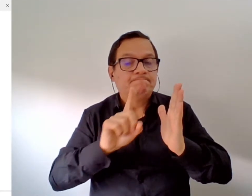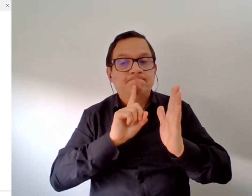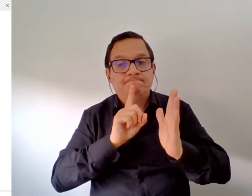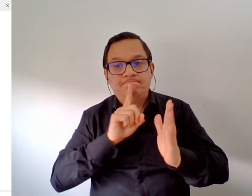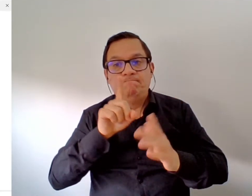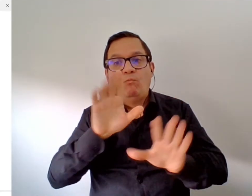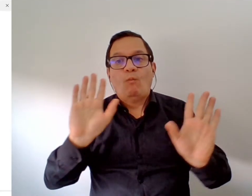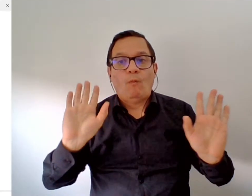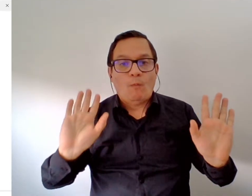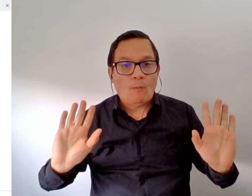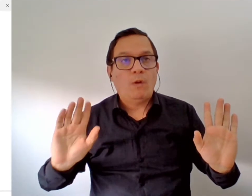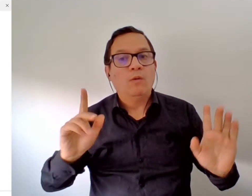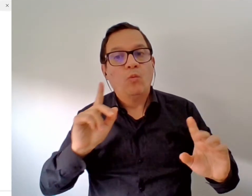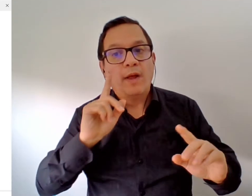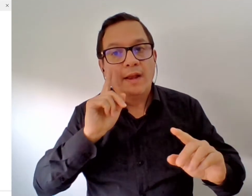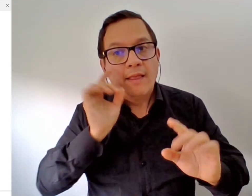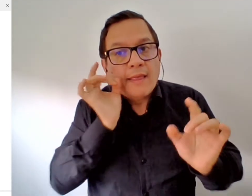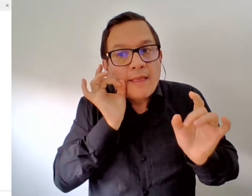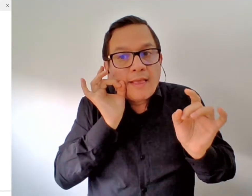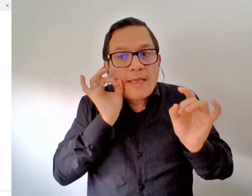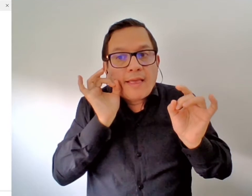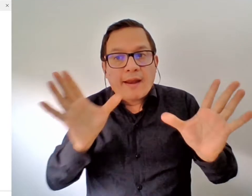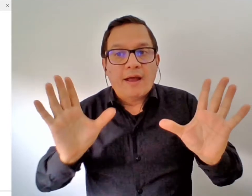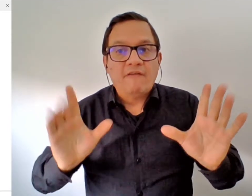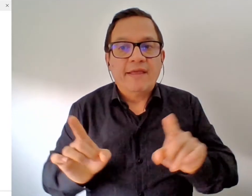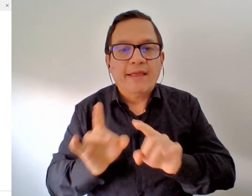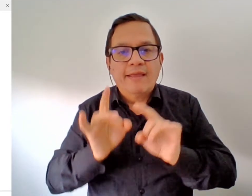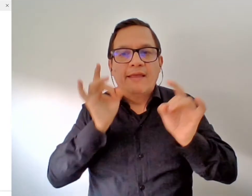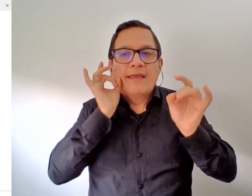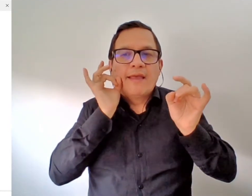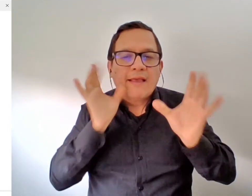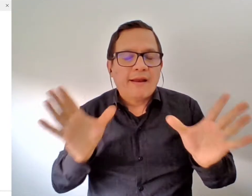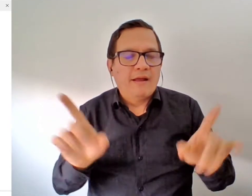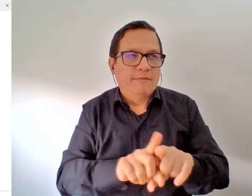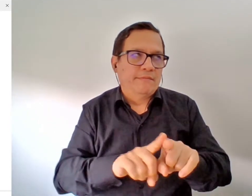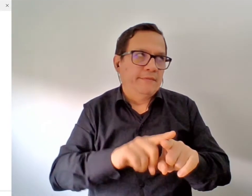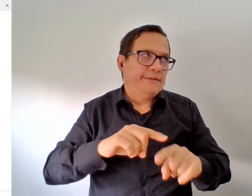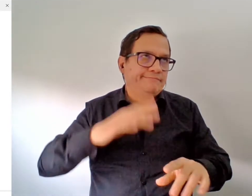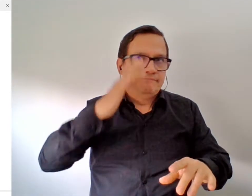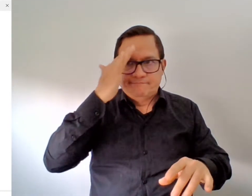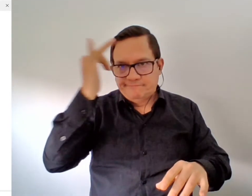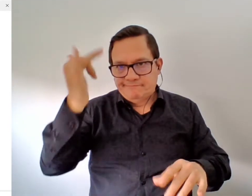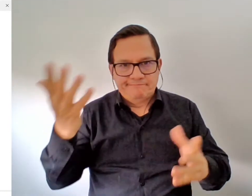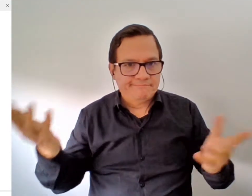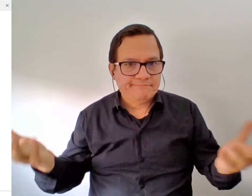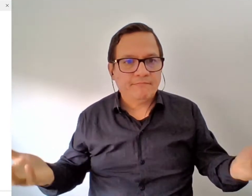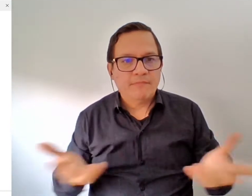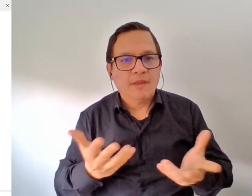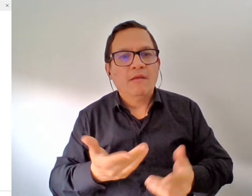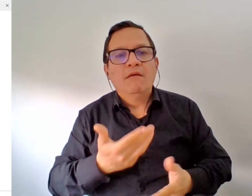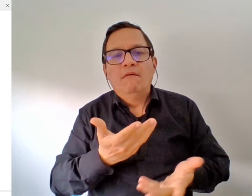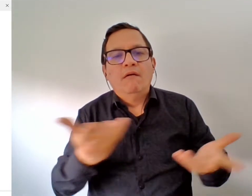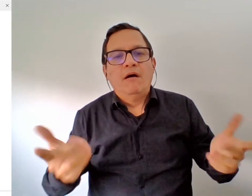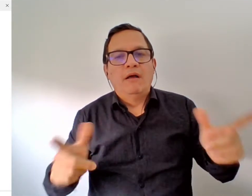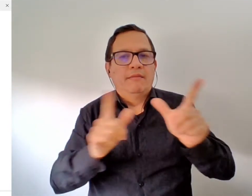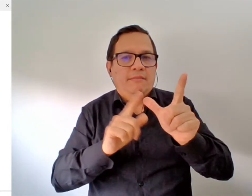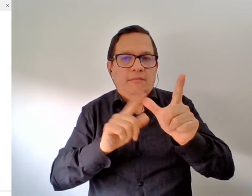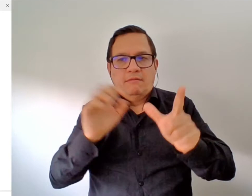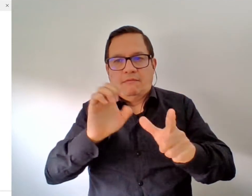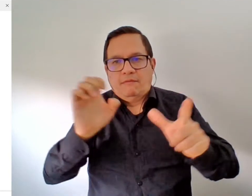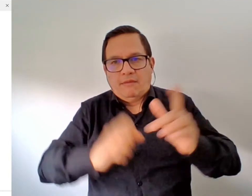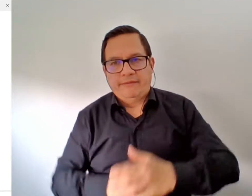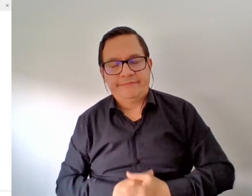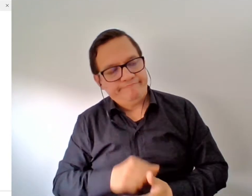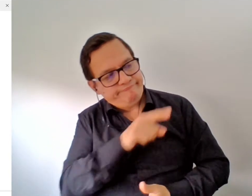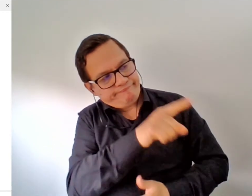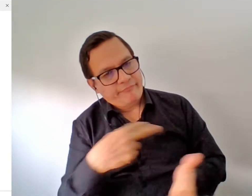se considera como faltas que atentan contra el orden académico, entre otras, las siguientes: